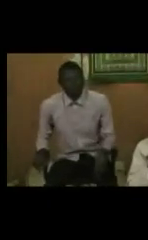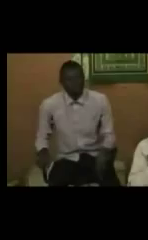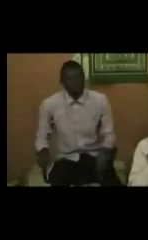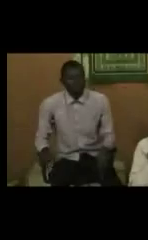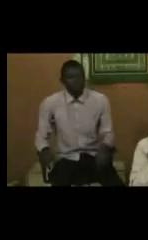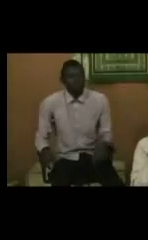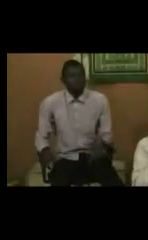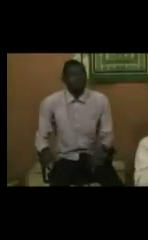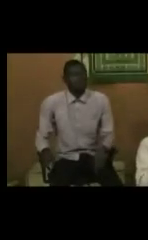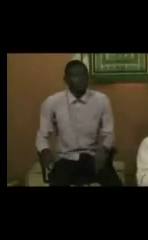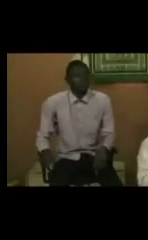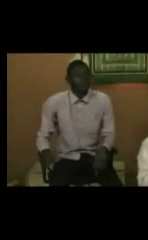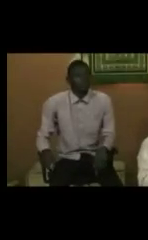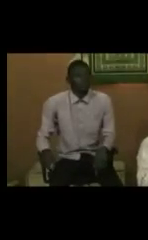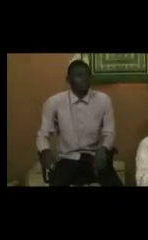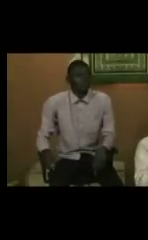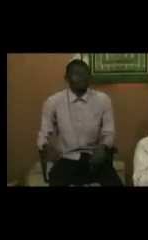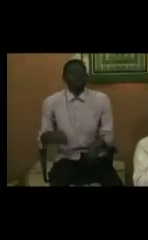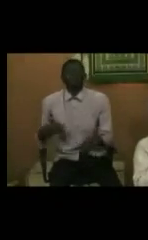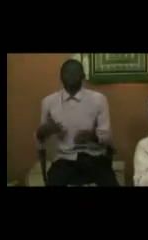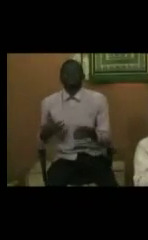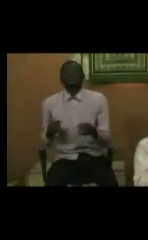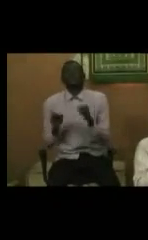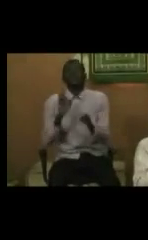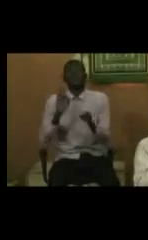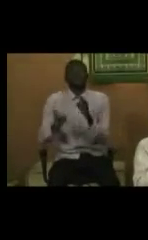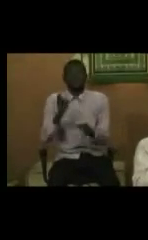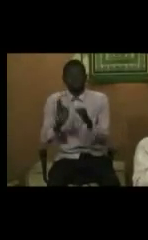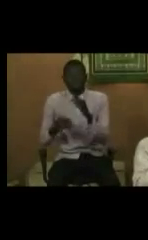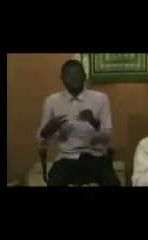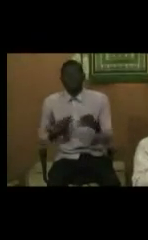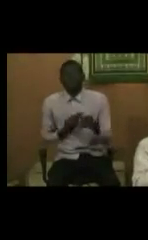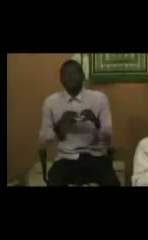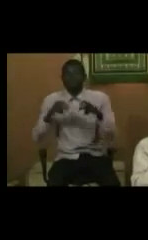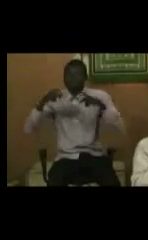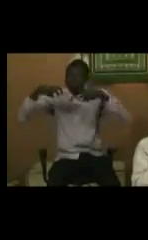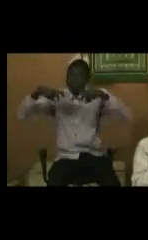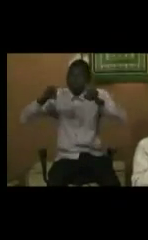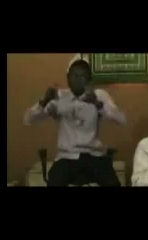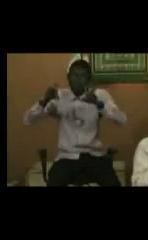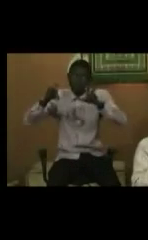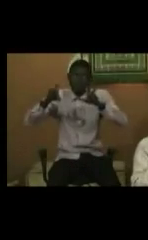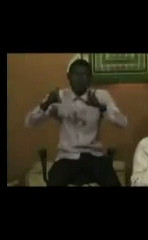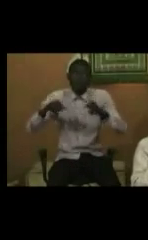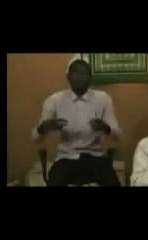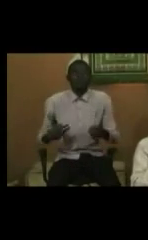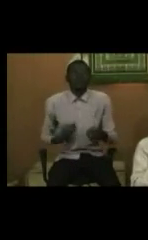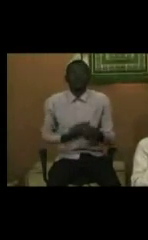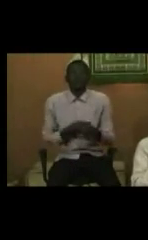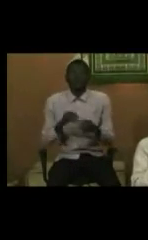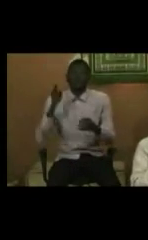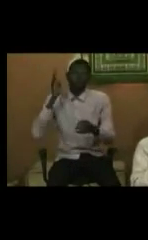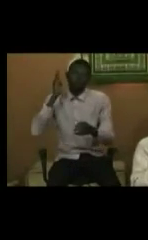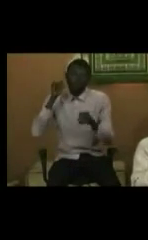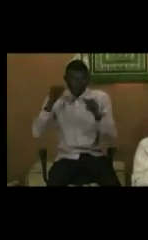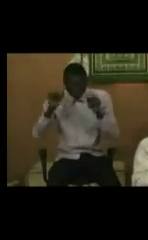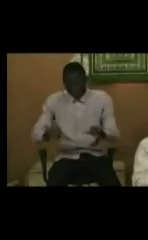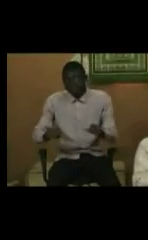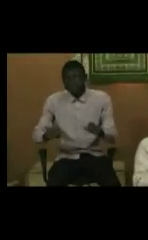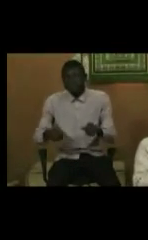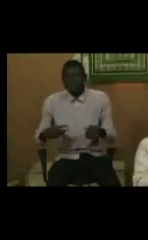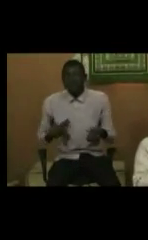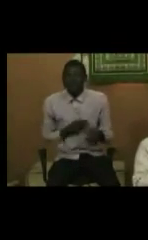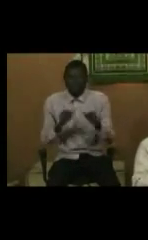pe ta ba se rin ajo se o ba ti si ipaya pe nike ni le diwa lowo o le ko wa